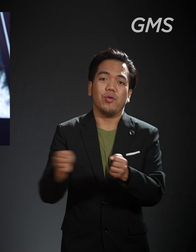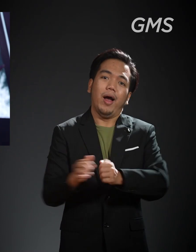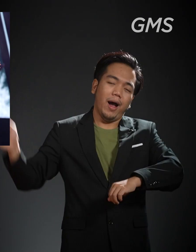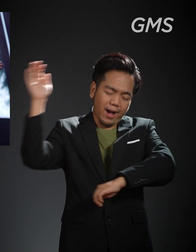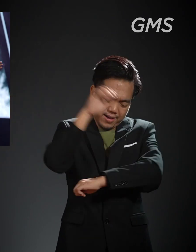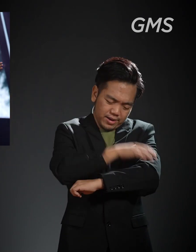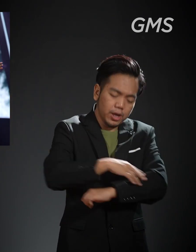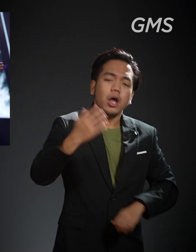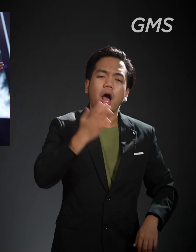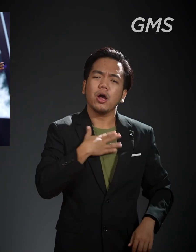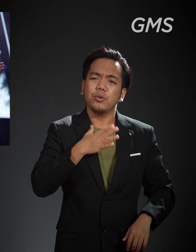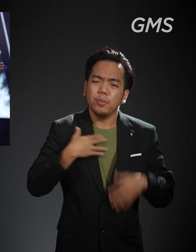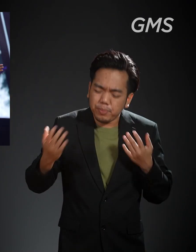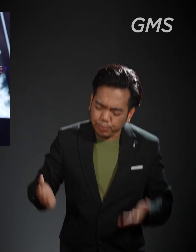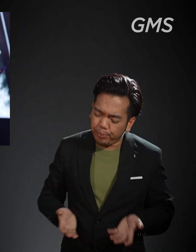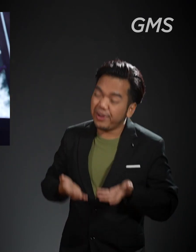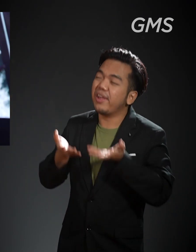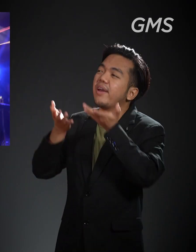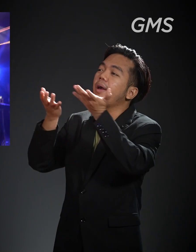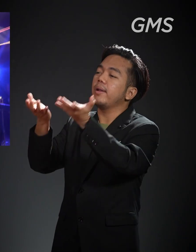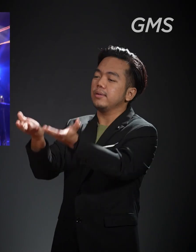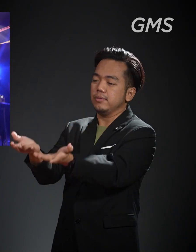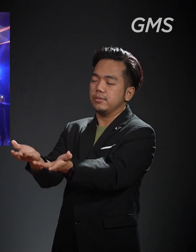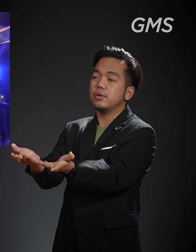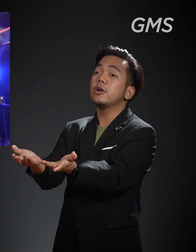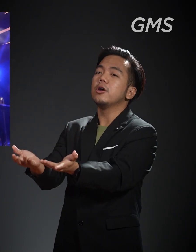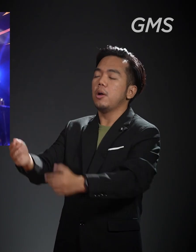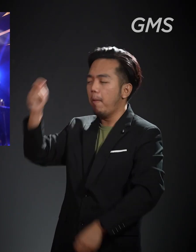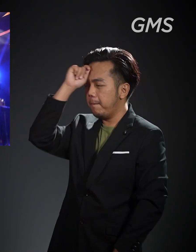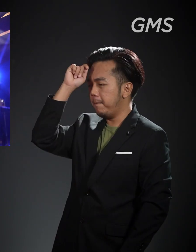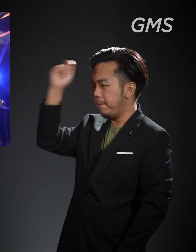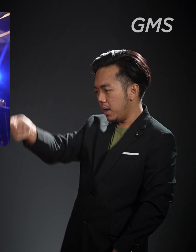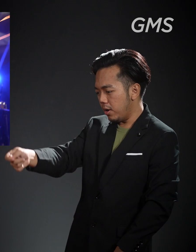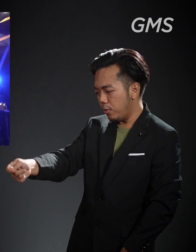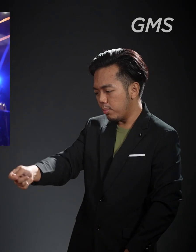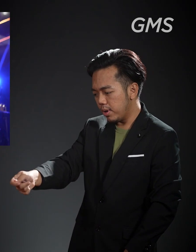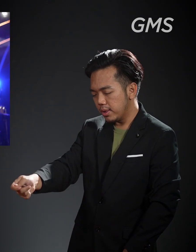Sepanjang hari ku beri